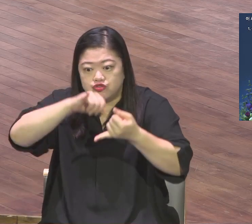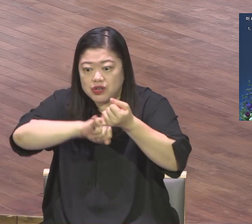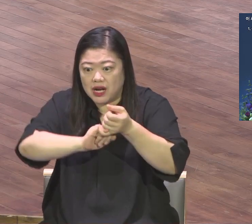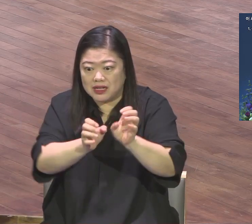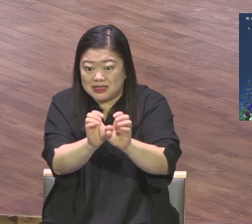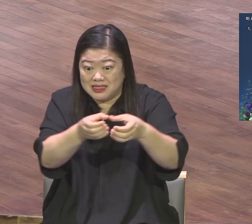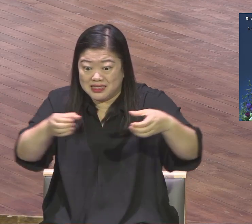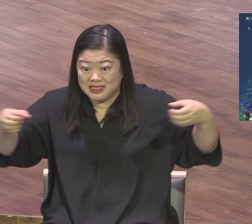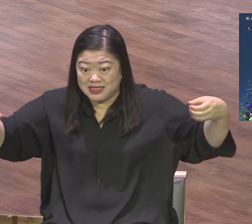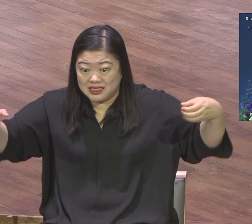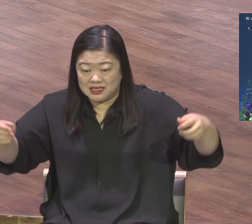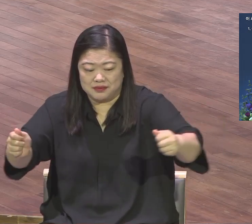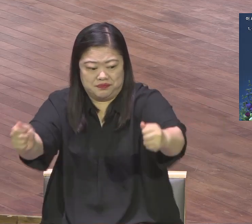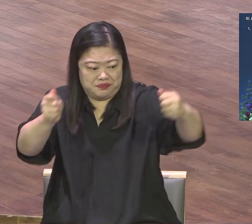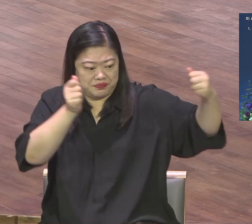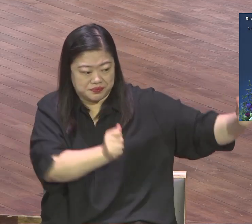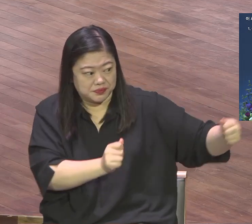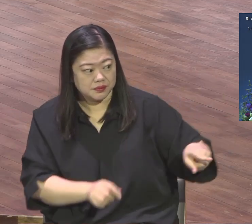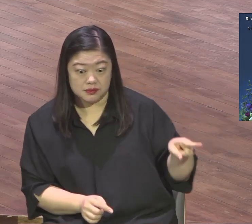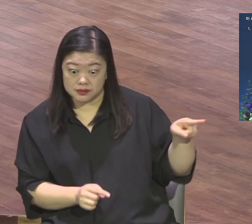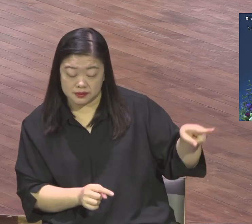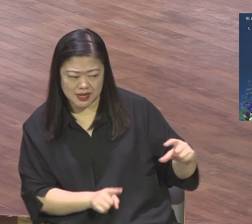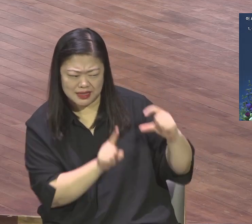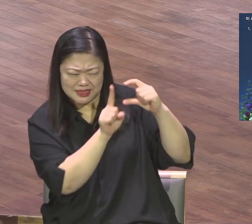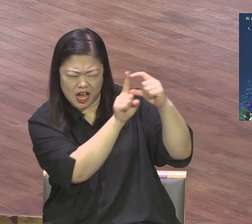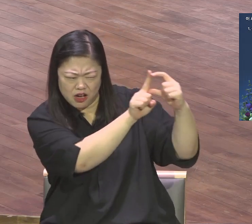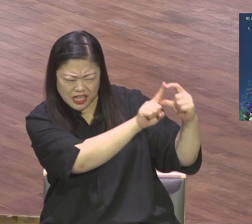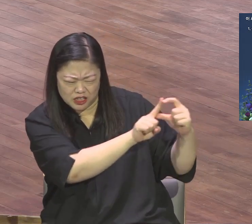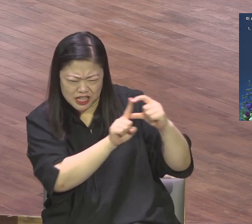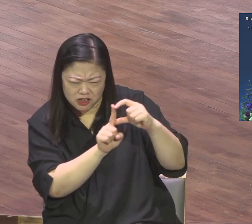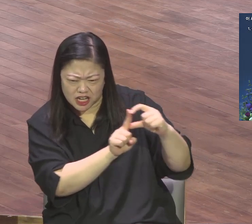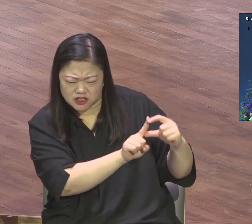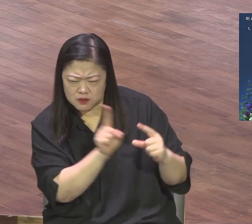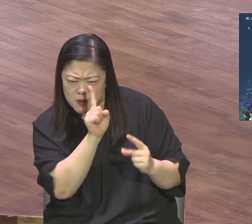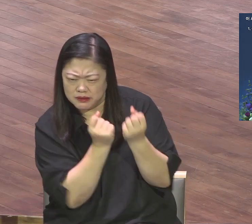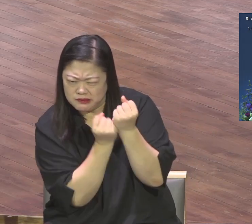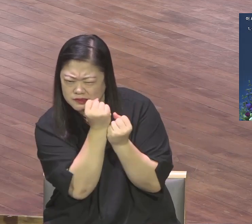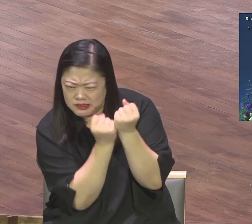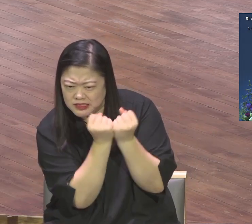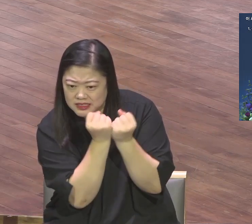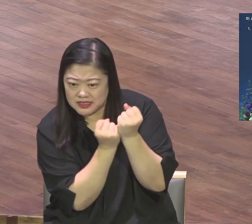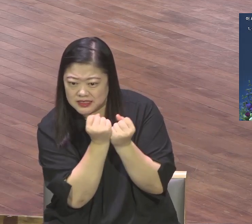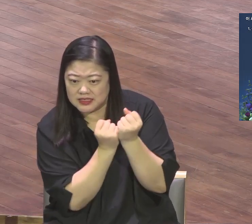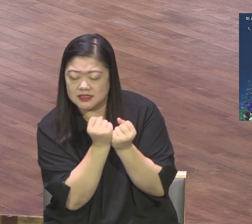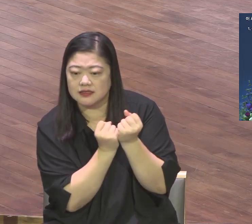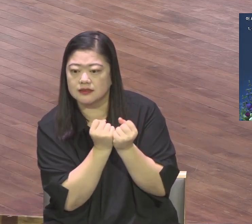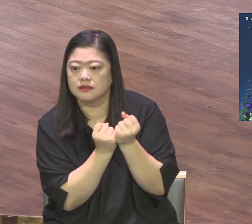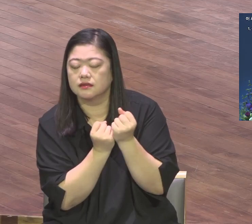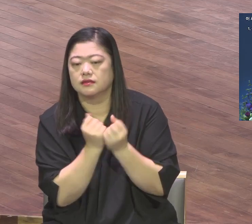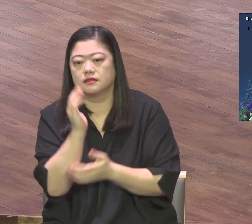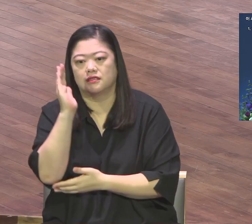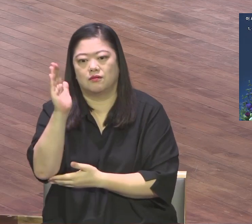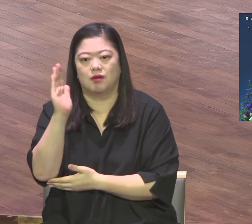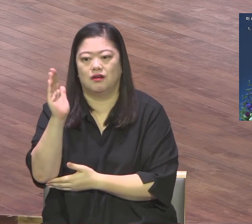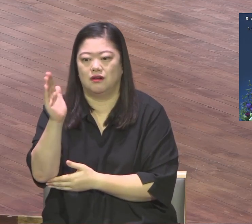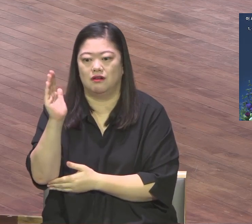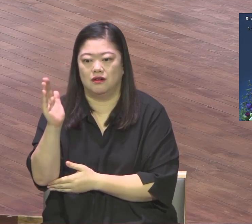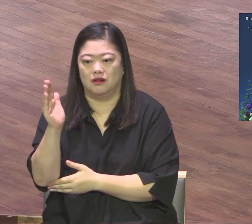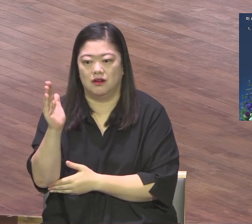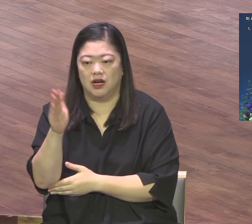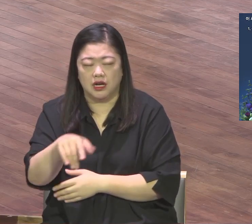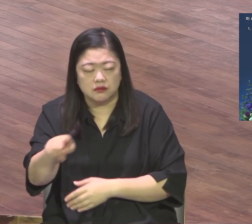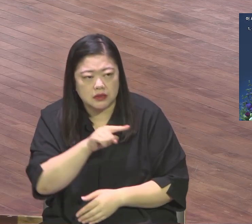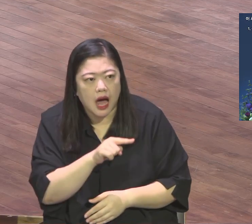경험했던 엄청난 감정들 거기에 곁들이면서 두란노 서원에 왔던 이 사람들에게 실제적인